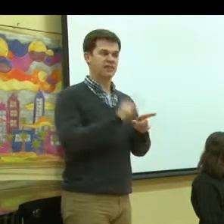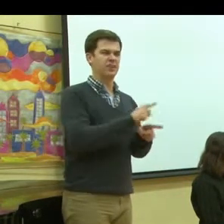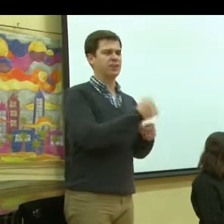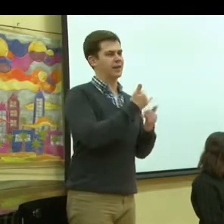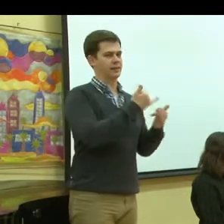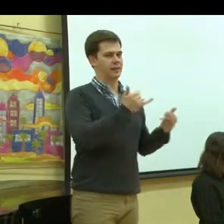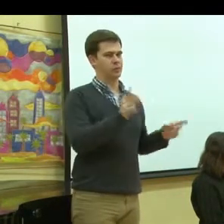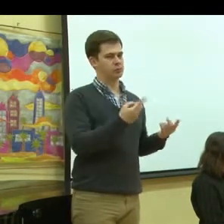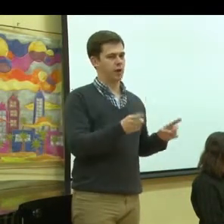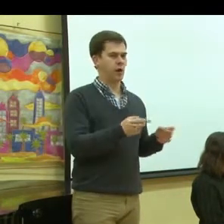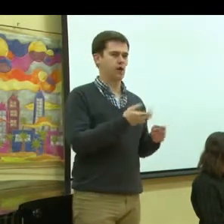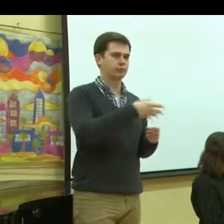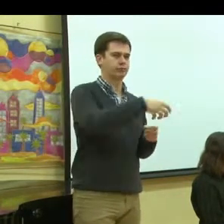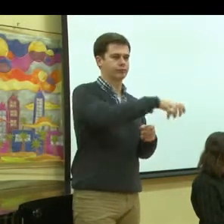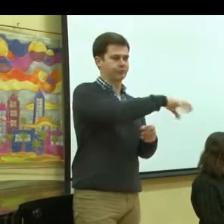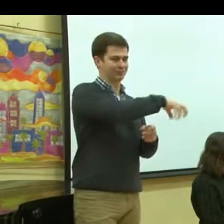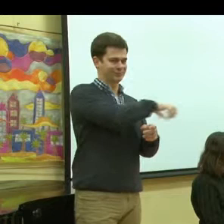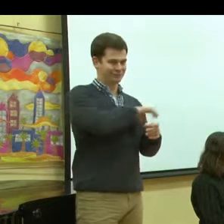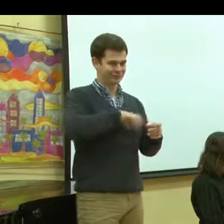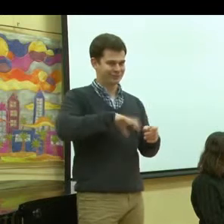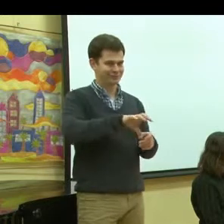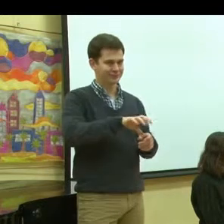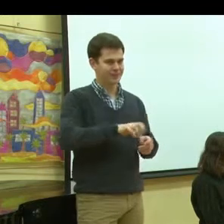style muzyczne. Que, si bien el tango siempre está presente en todo el país,